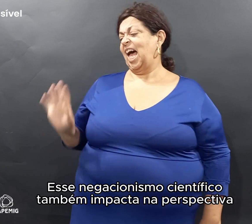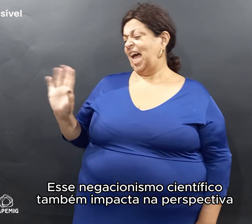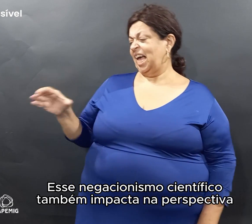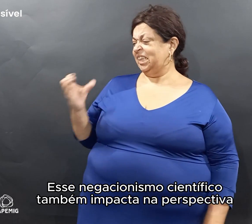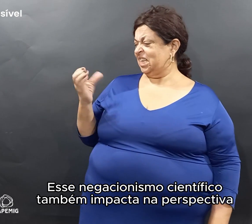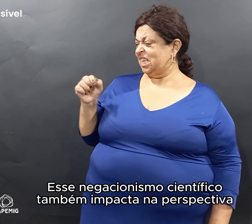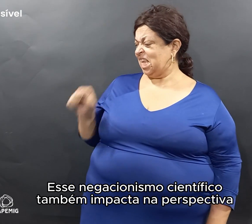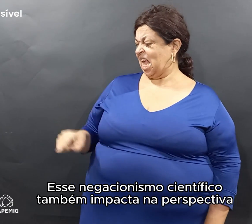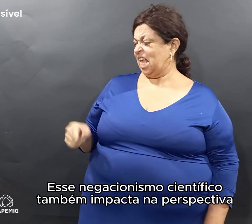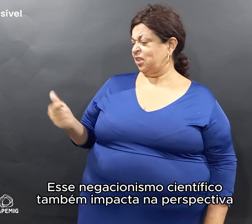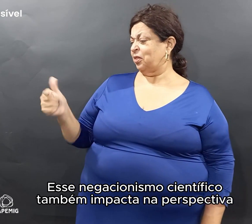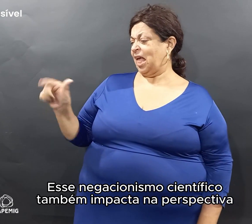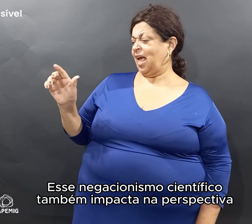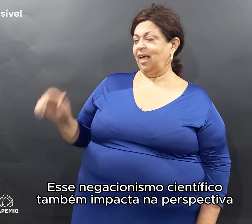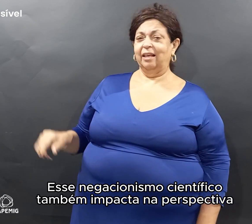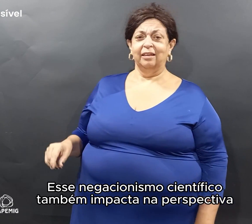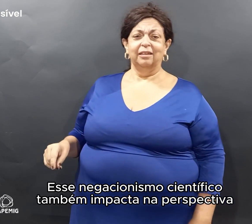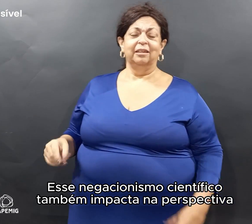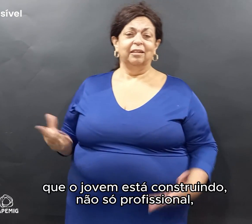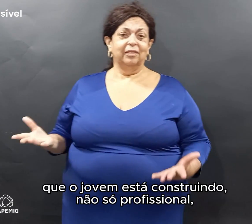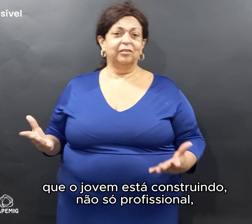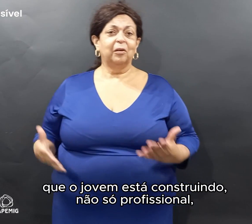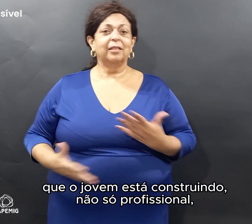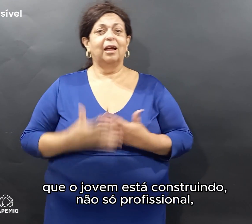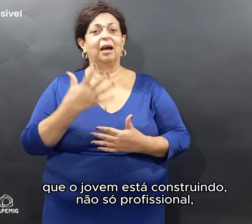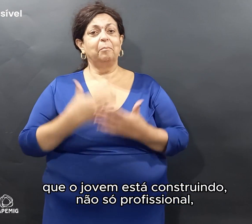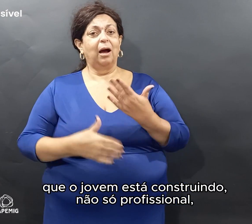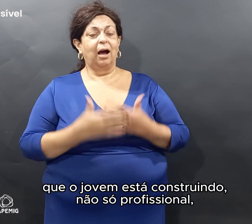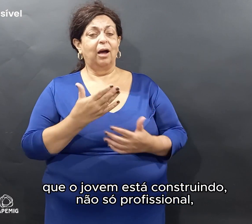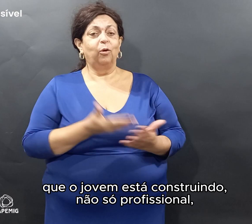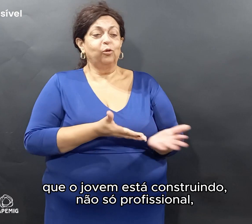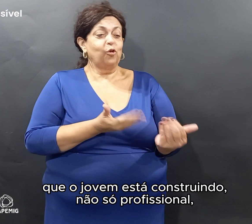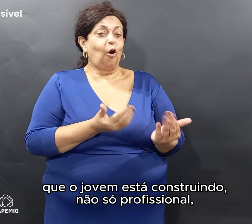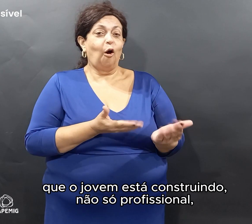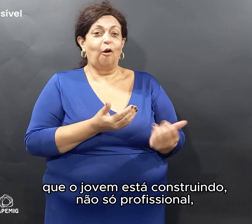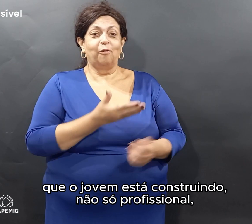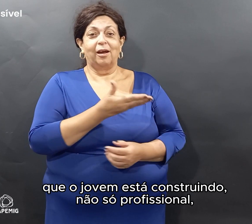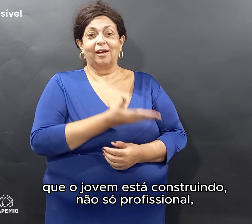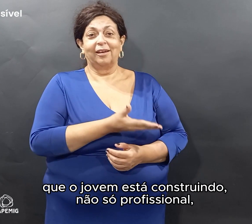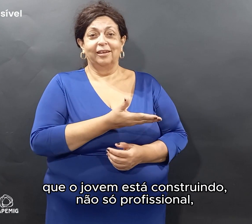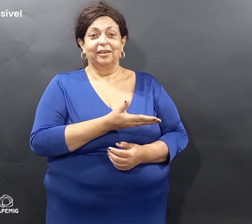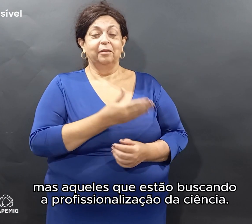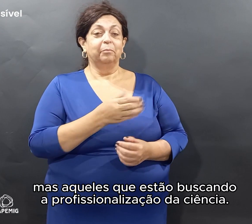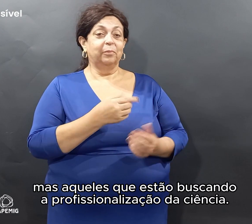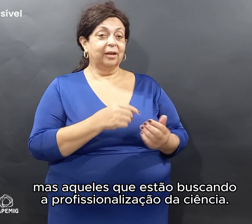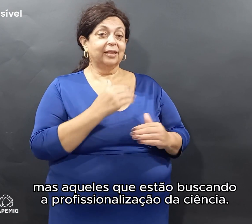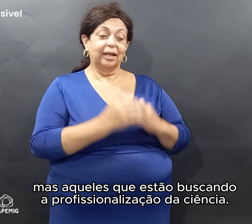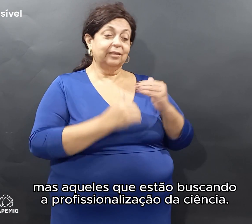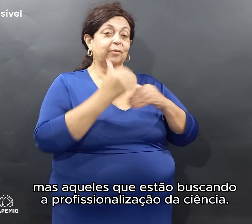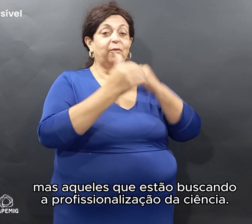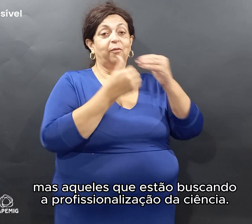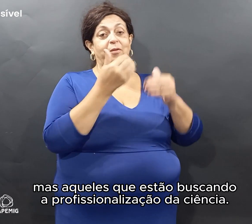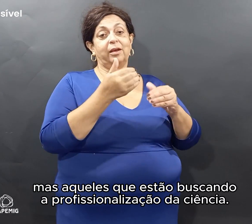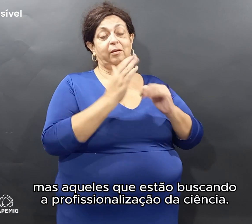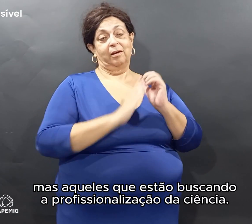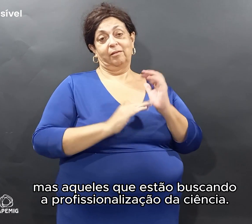negacionismo científico, ele também impacta na perspectiva que o jovem está construindo, não só profissional, mas aqueles que estão buscando